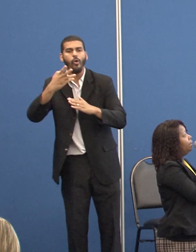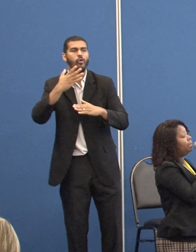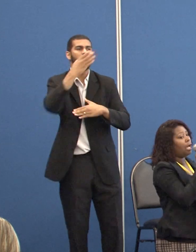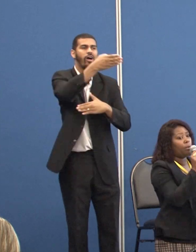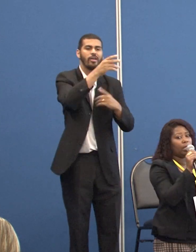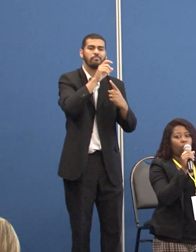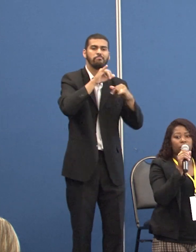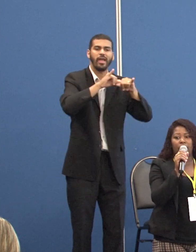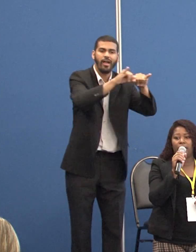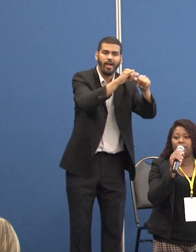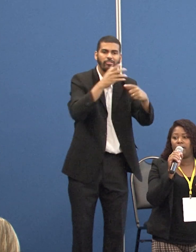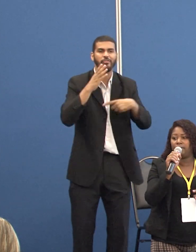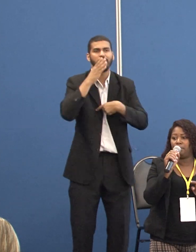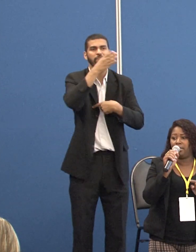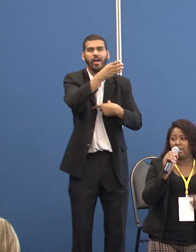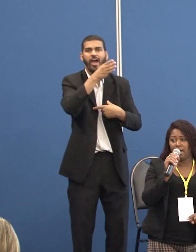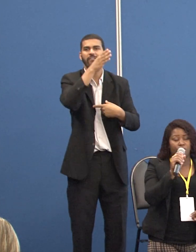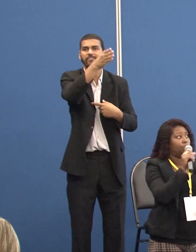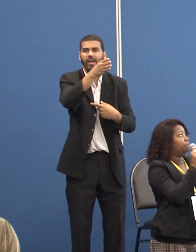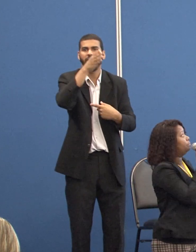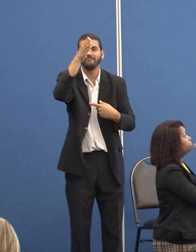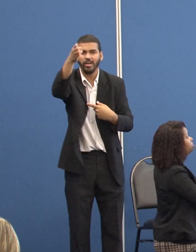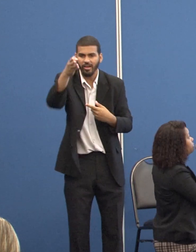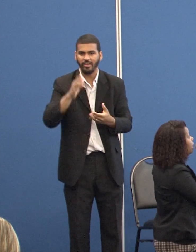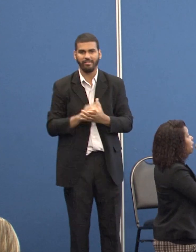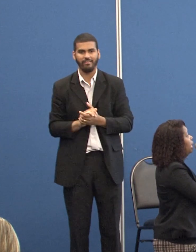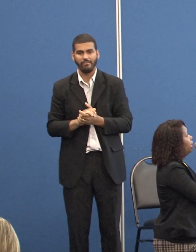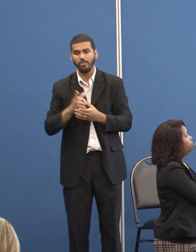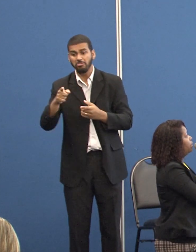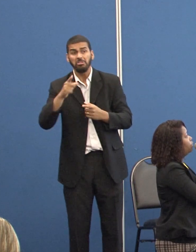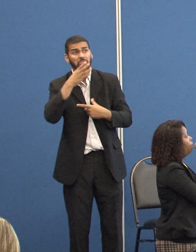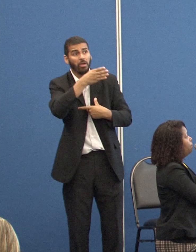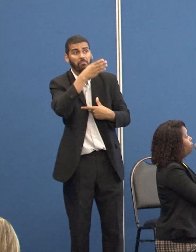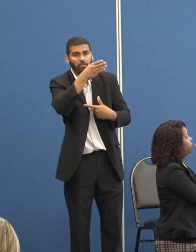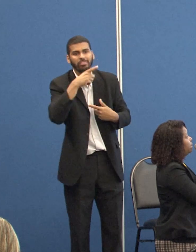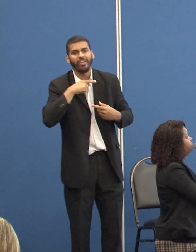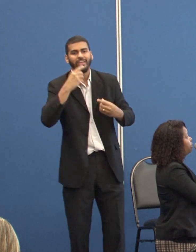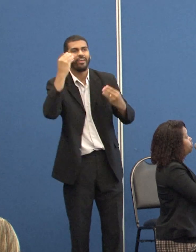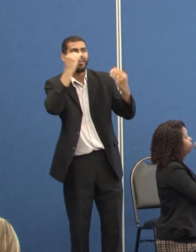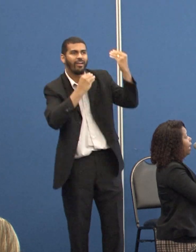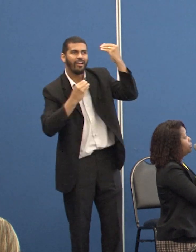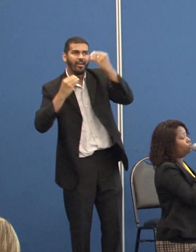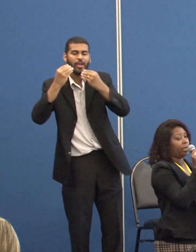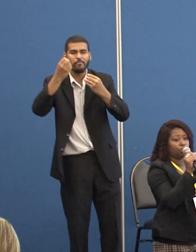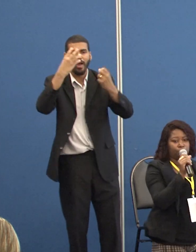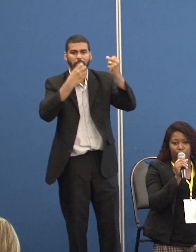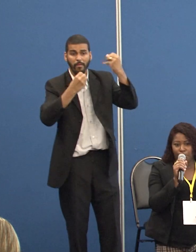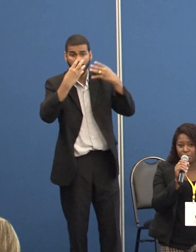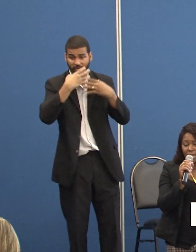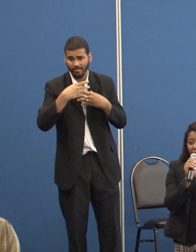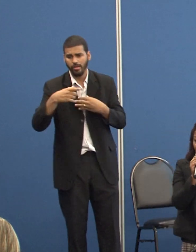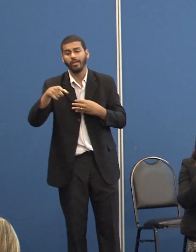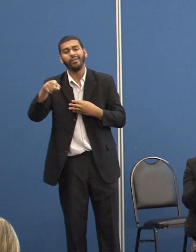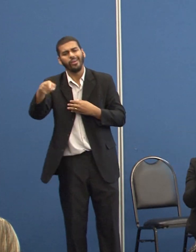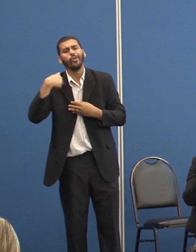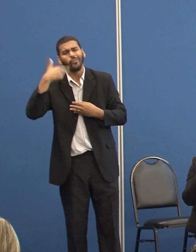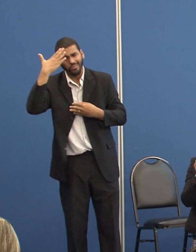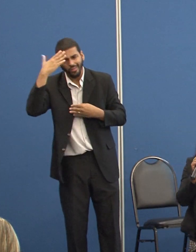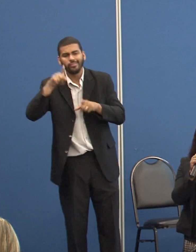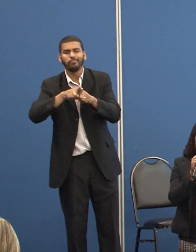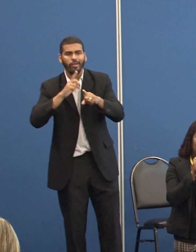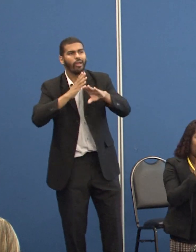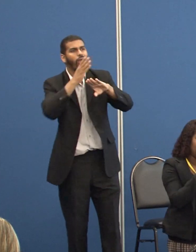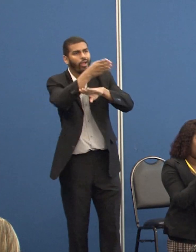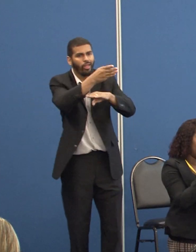podem não encontrar acessibilidade. Levando como hipótese a falta de intérprete em locais públicos. Aí já